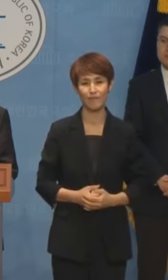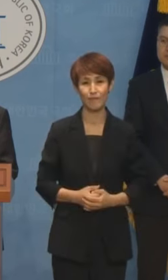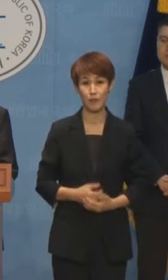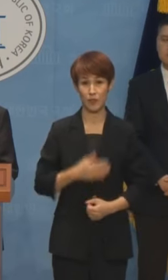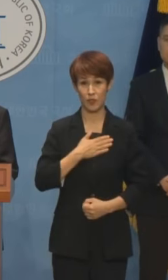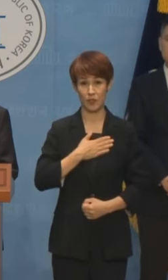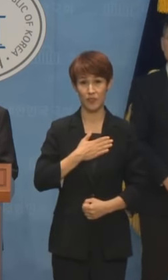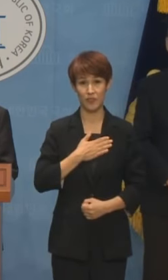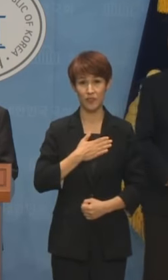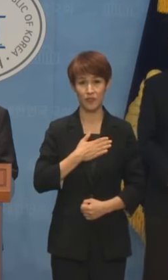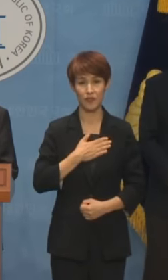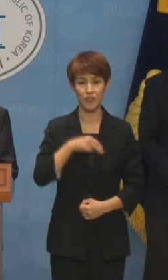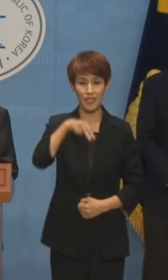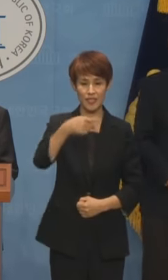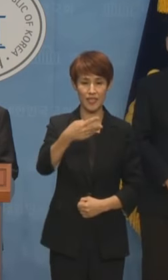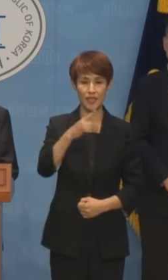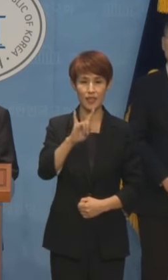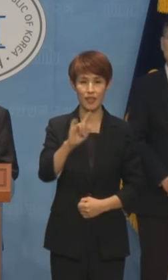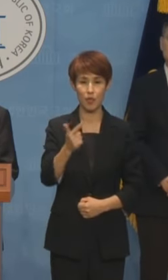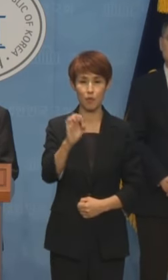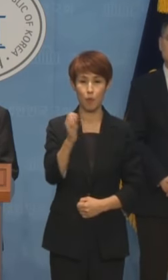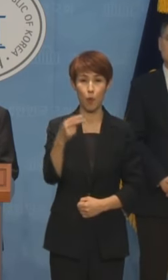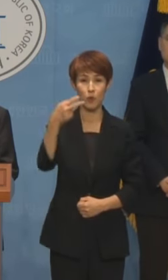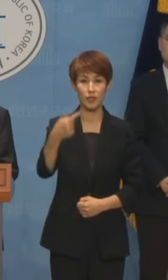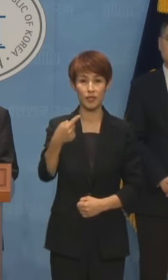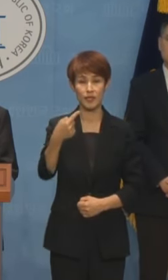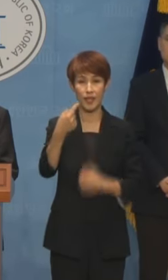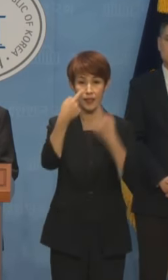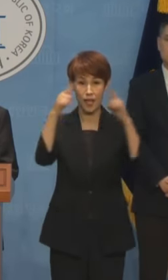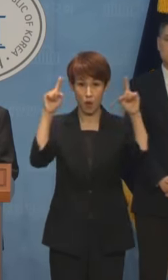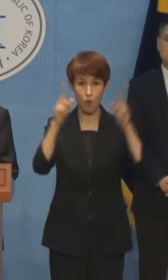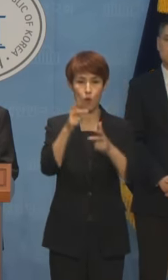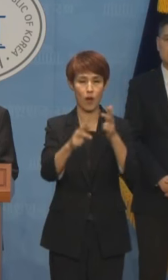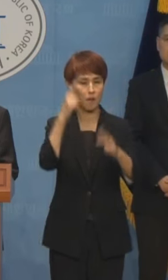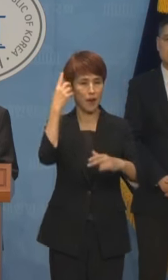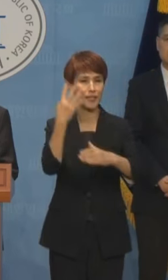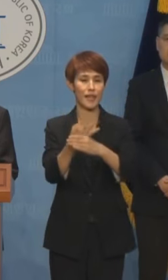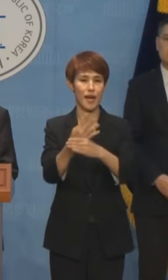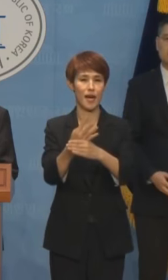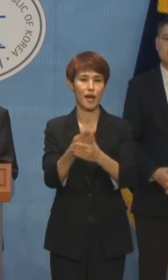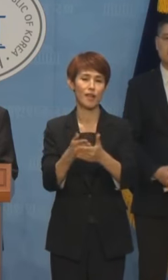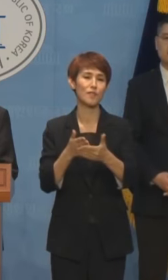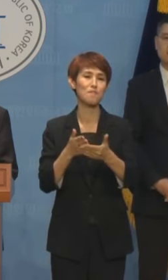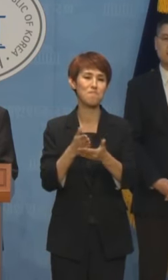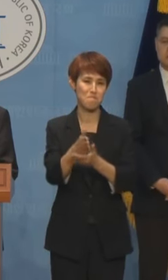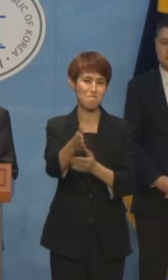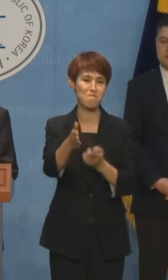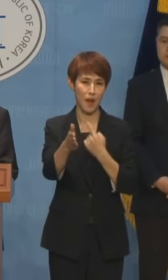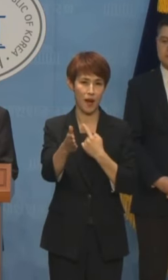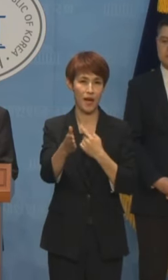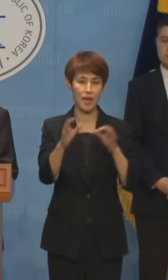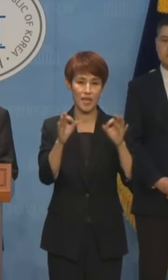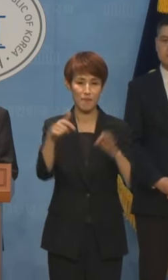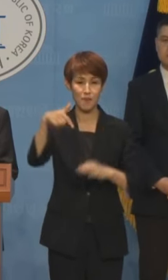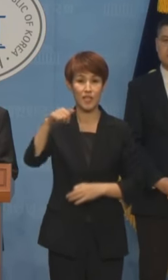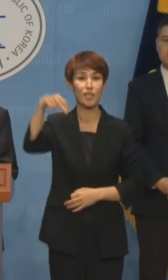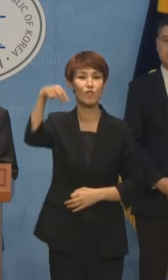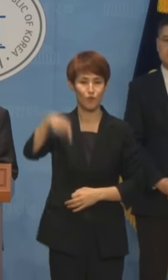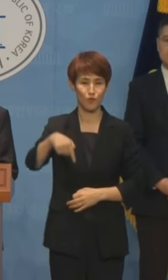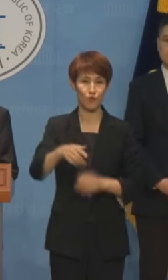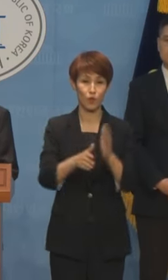저는 스탠포드대 공학 박사 출신 도시건설 전문가 김기수입니다.